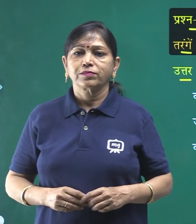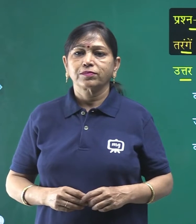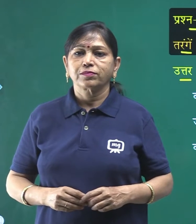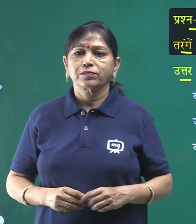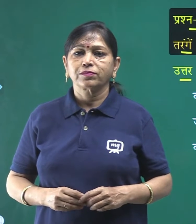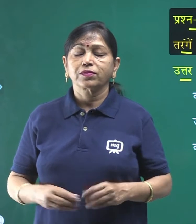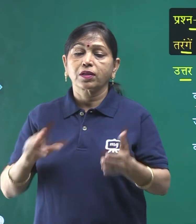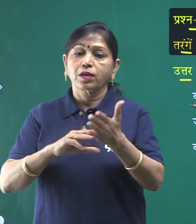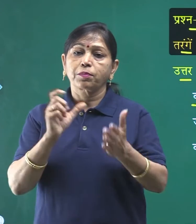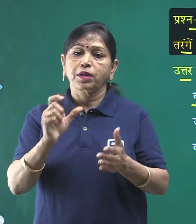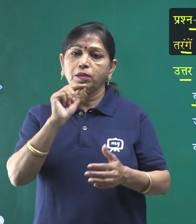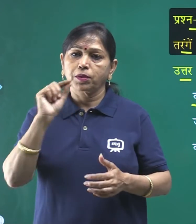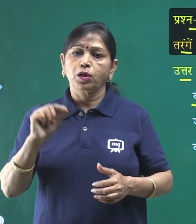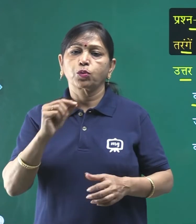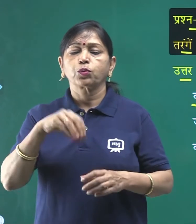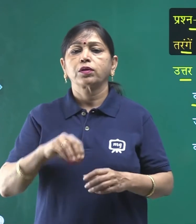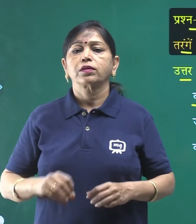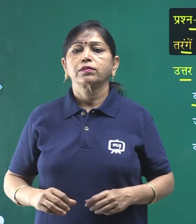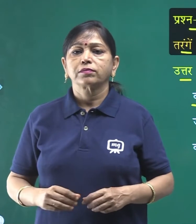माध्यम के कणों की